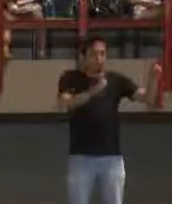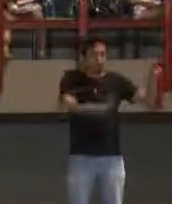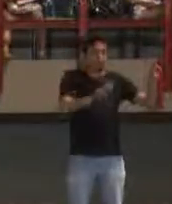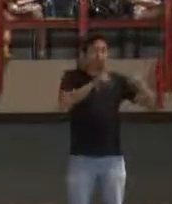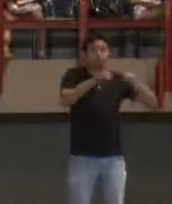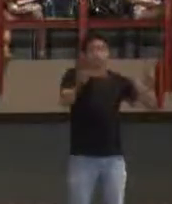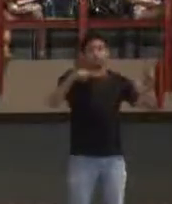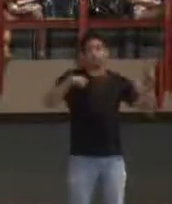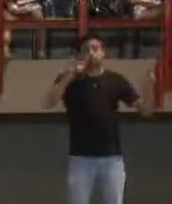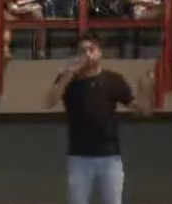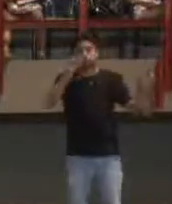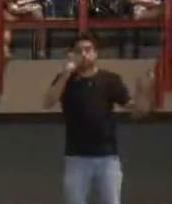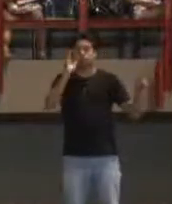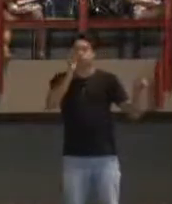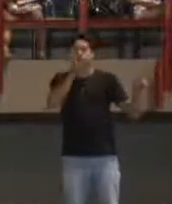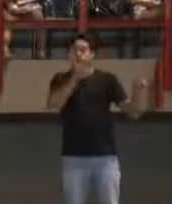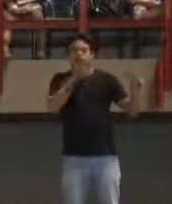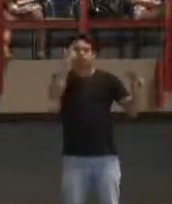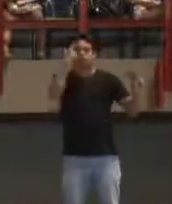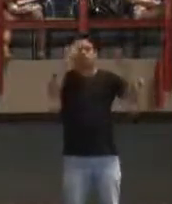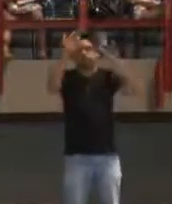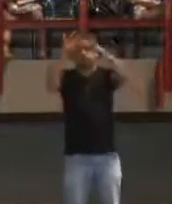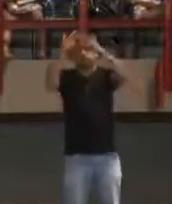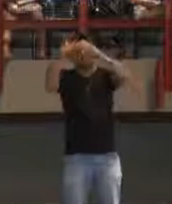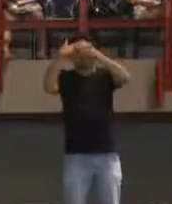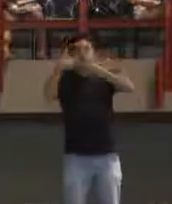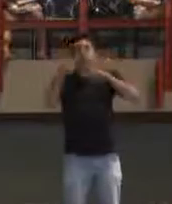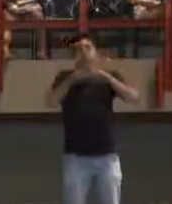tem aqueles que dá um pouquinho mais de trabalho. Por exemplo,